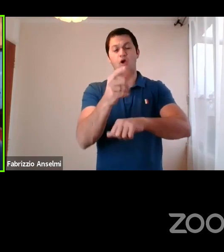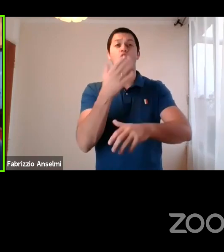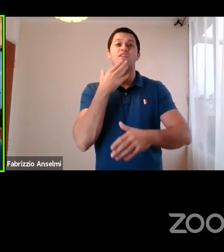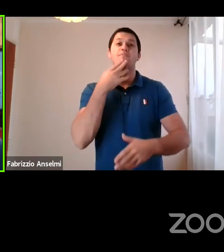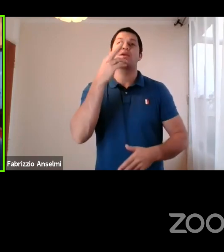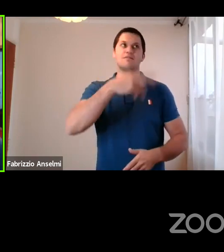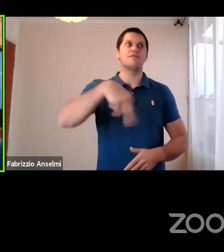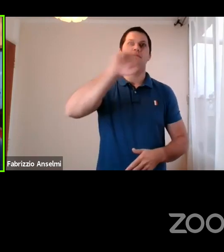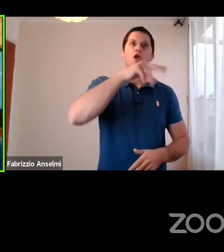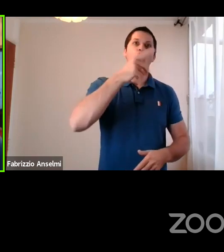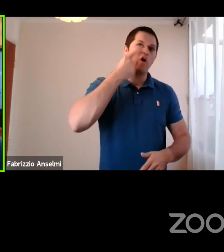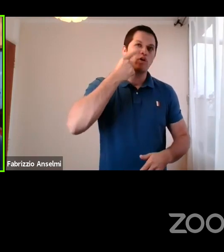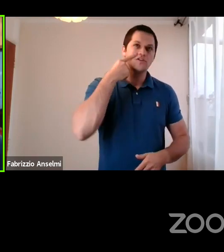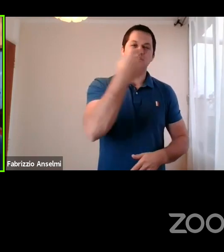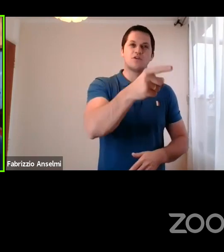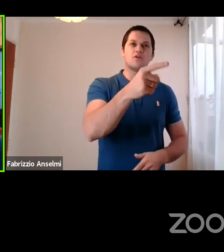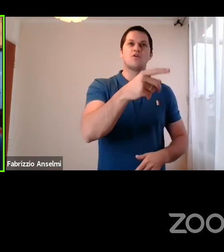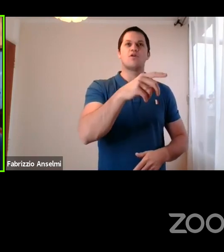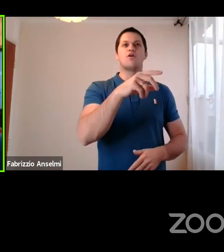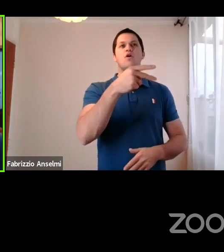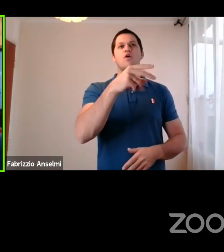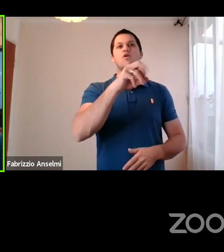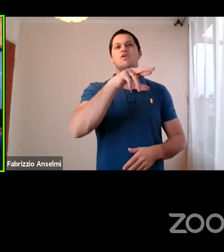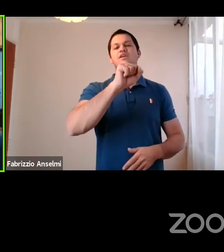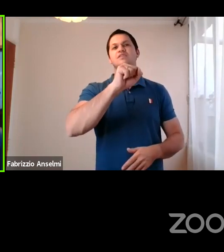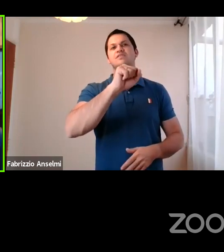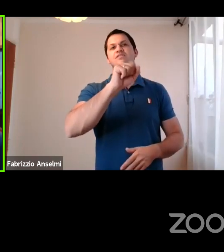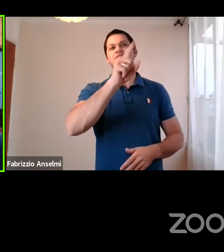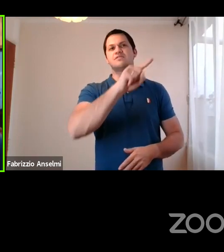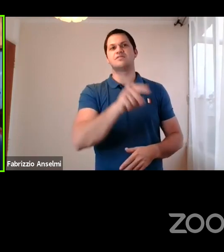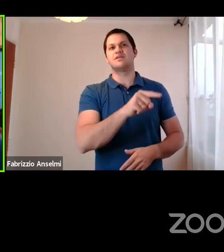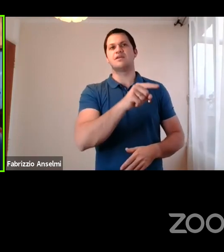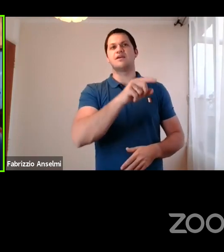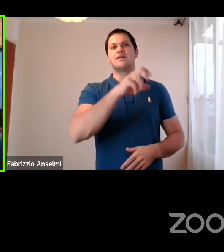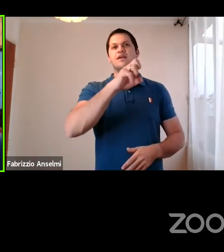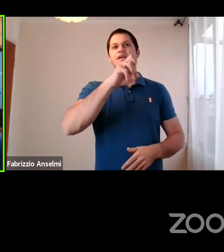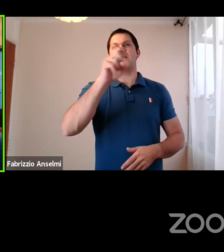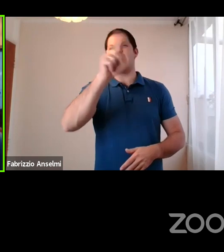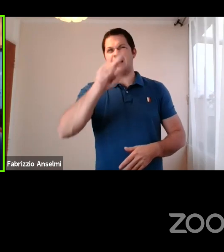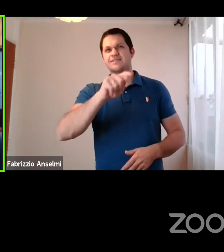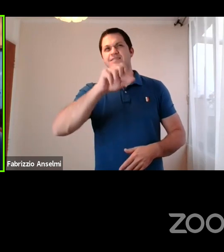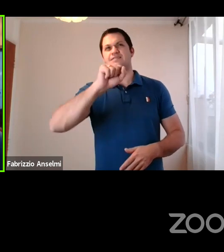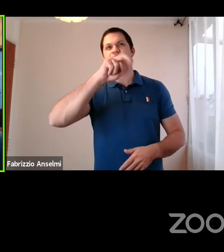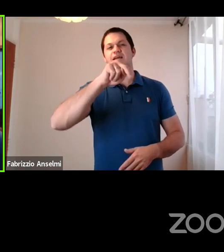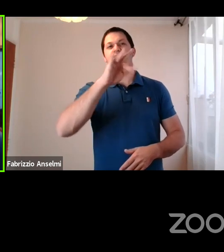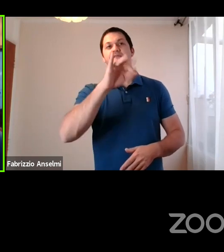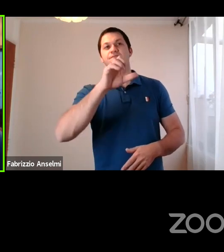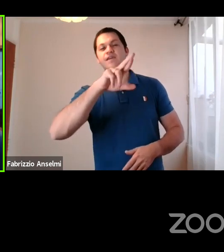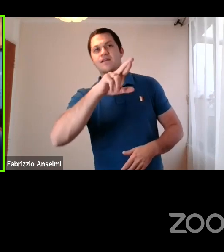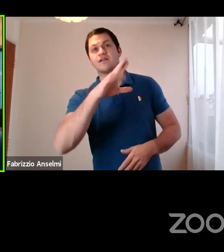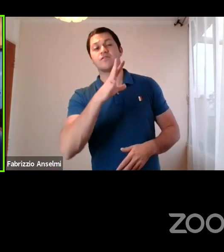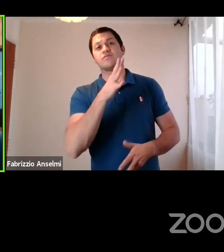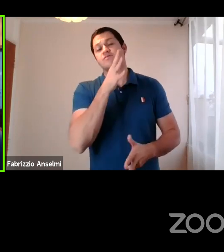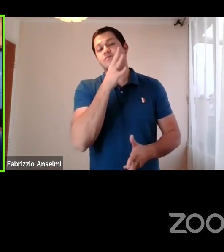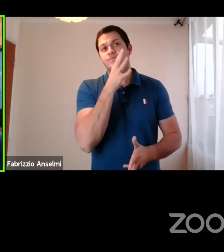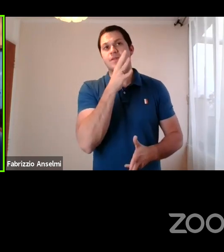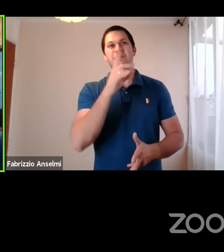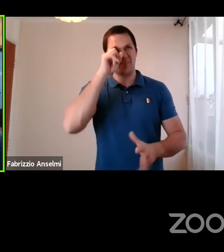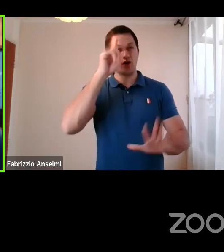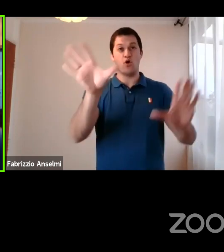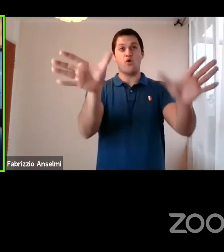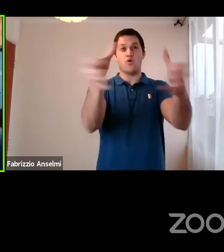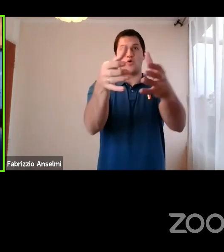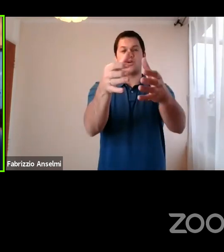Stapfer. Lo que sí sabemos, porque tengo el, digamos, escrito del congreso, es que este congreso estuvo dividido en 4